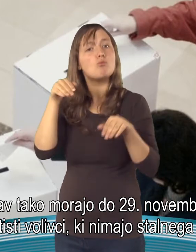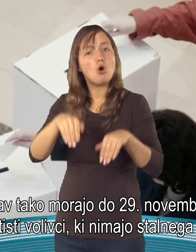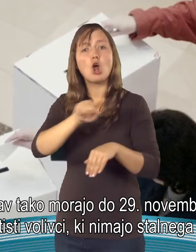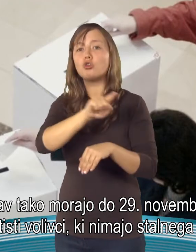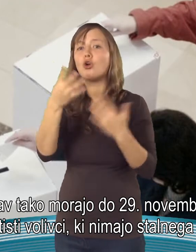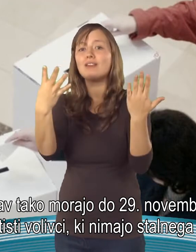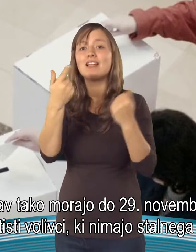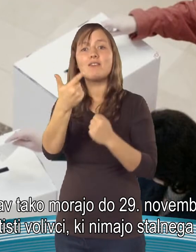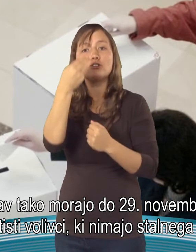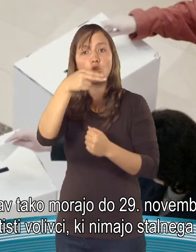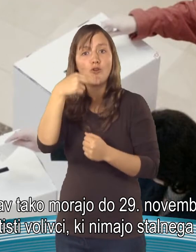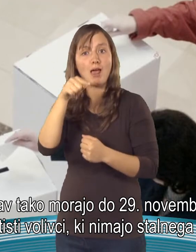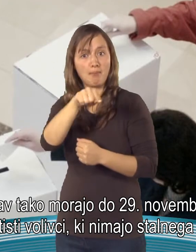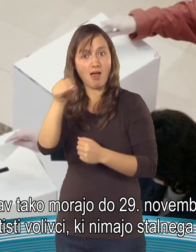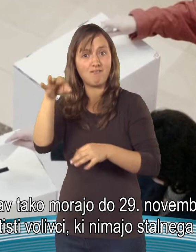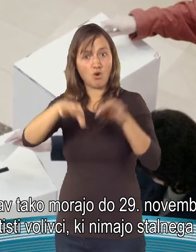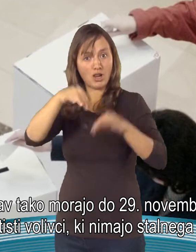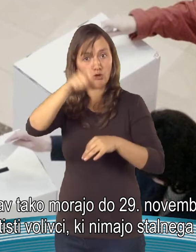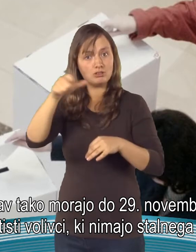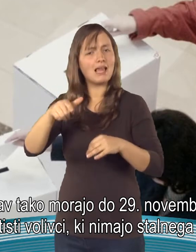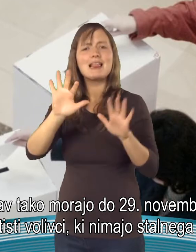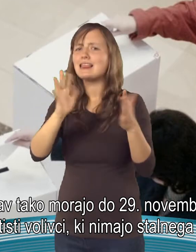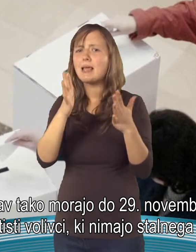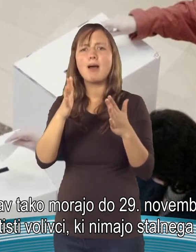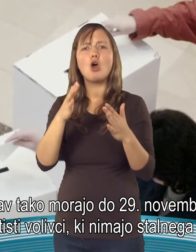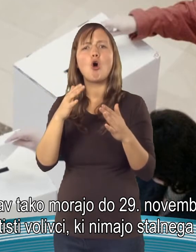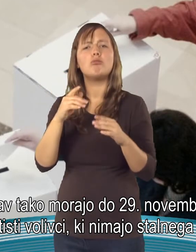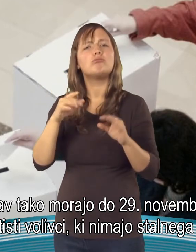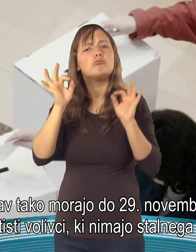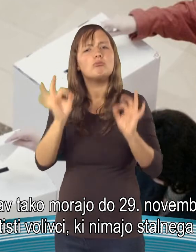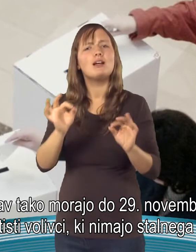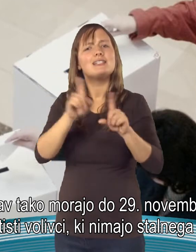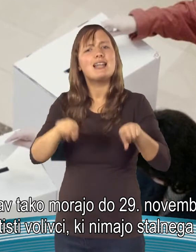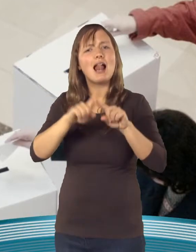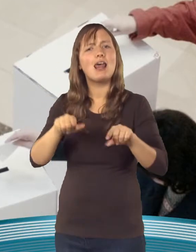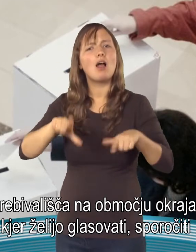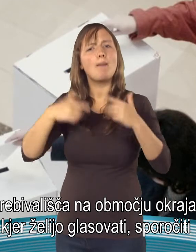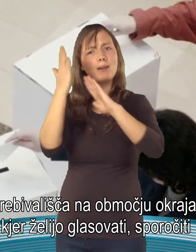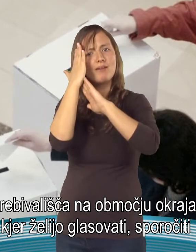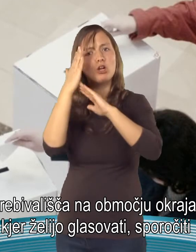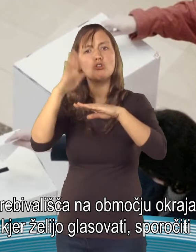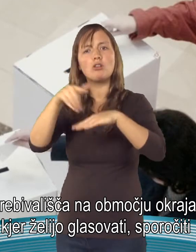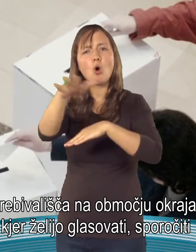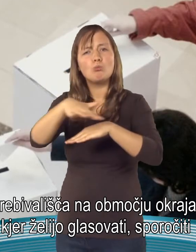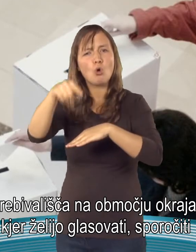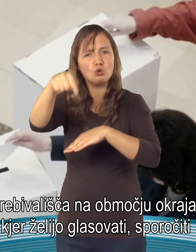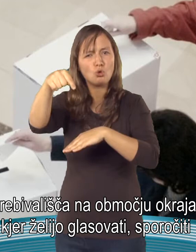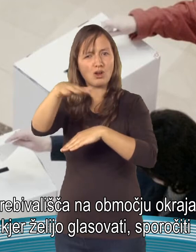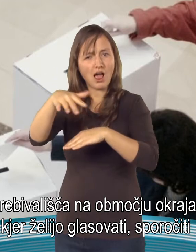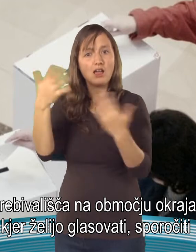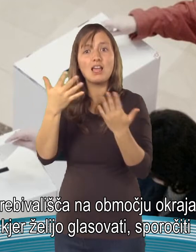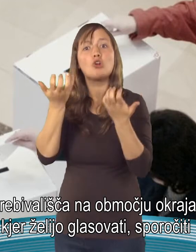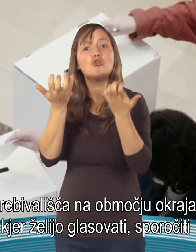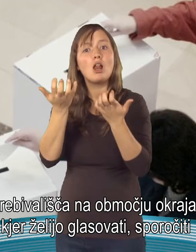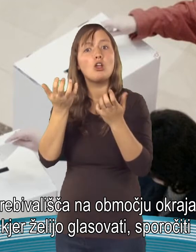Prav tako morajo do 29. novembra tisti volivci, ki nimajo stalnega prebivališča na območju okraja, kjer